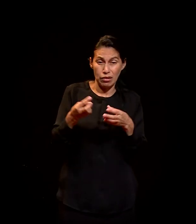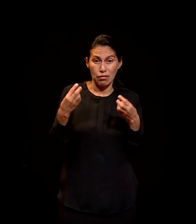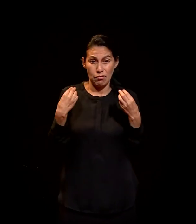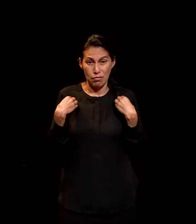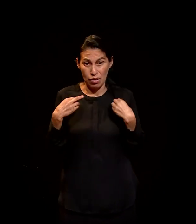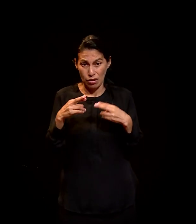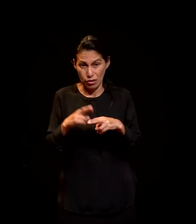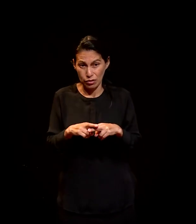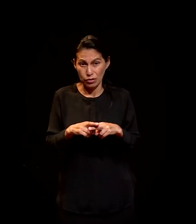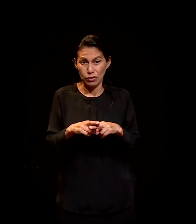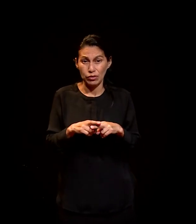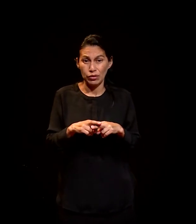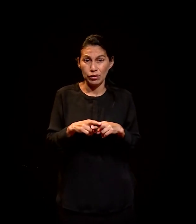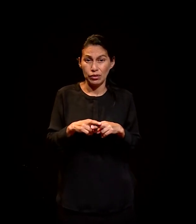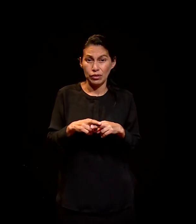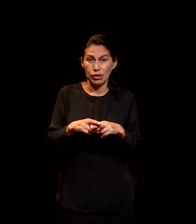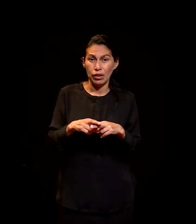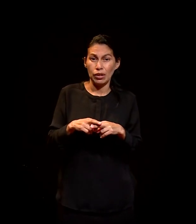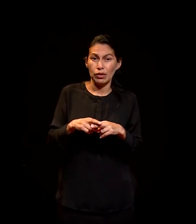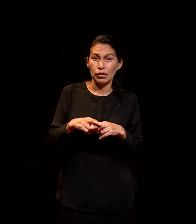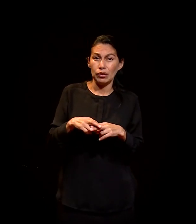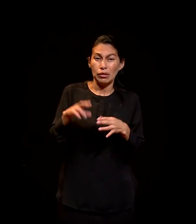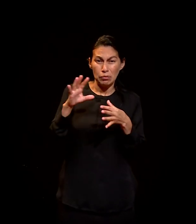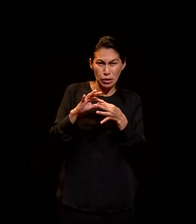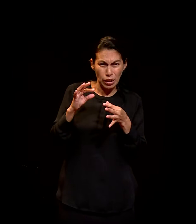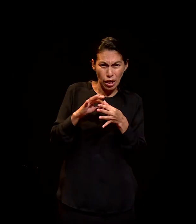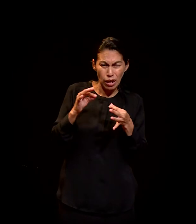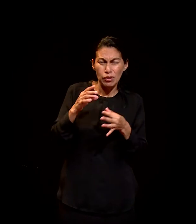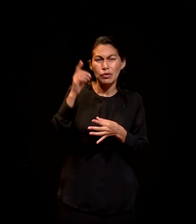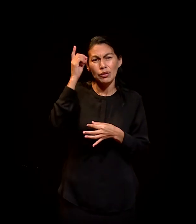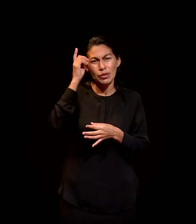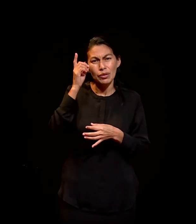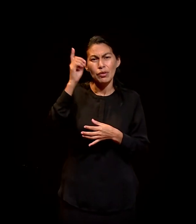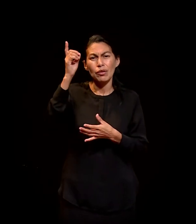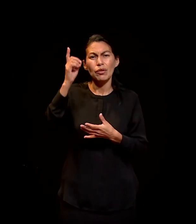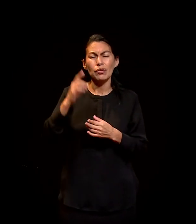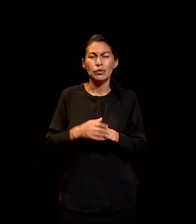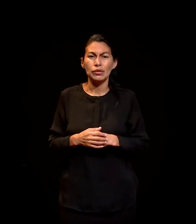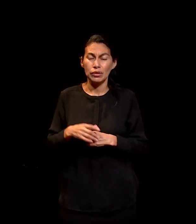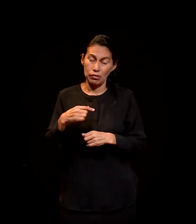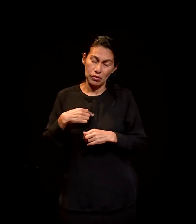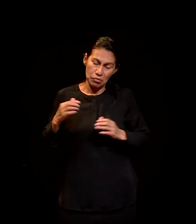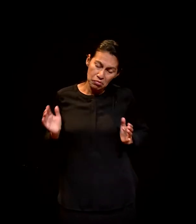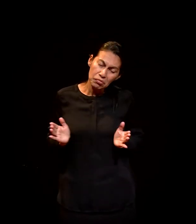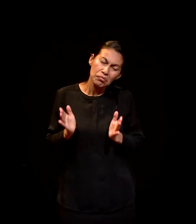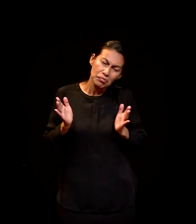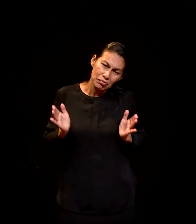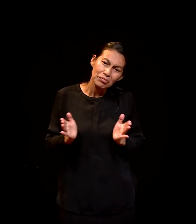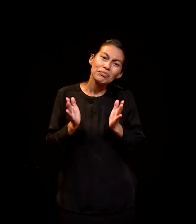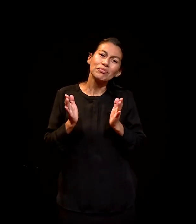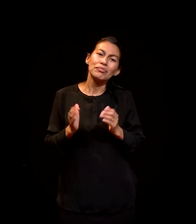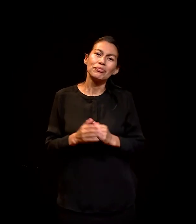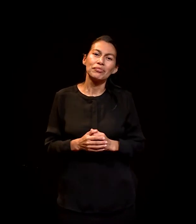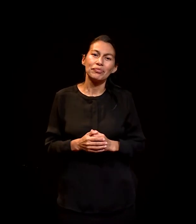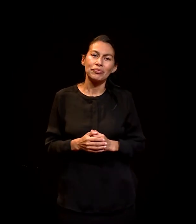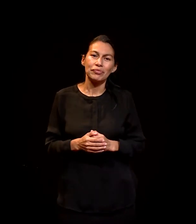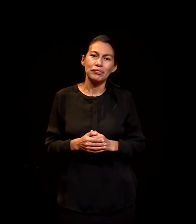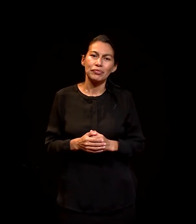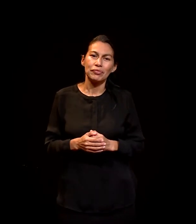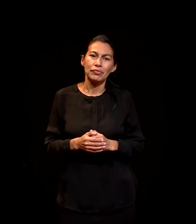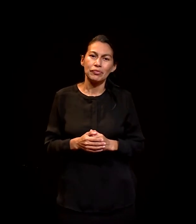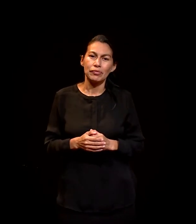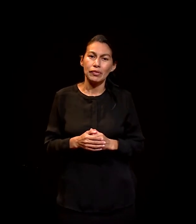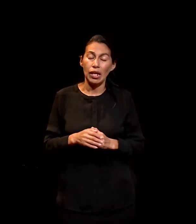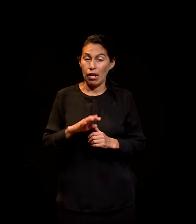maestros que ellos que nos hablaron de medios y pues todo eso venimos y pues